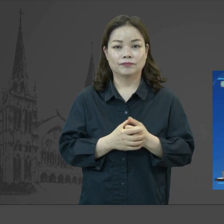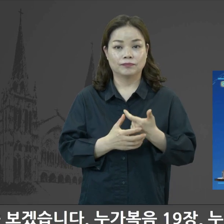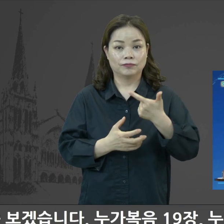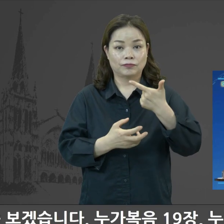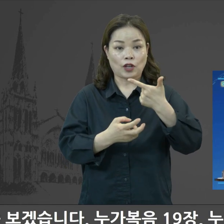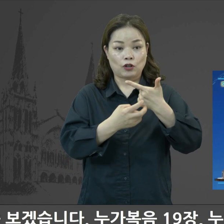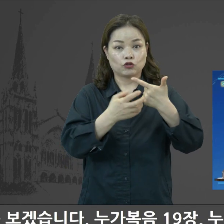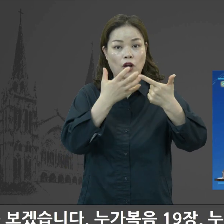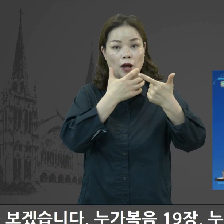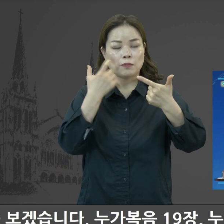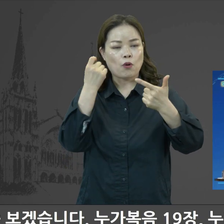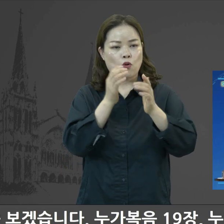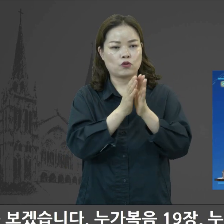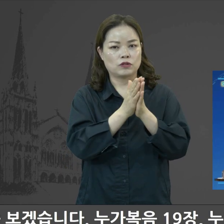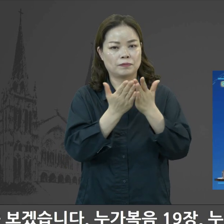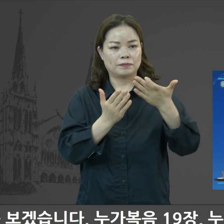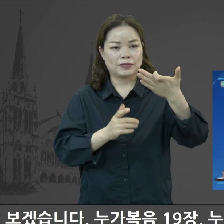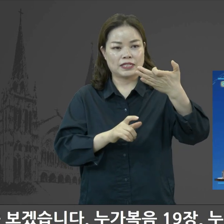누가복음 19장